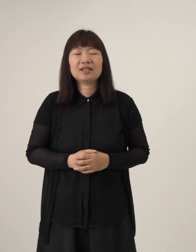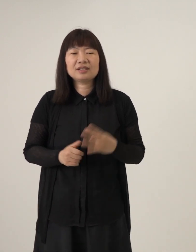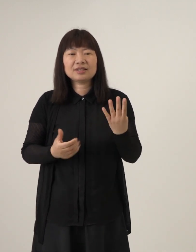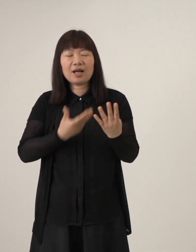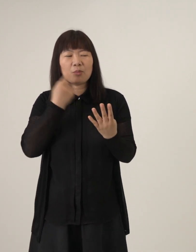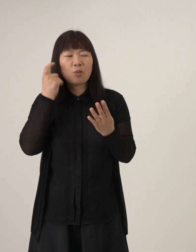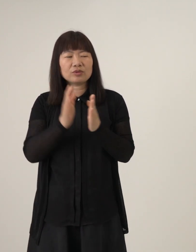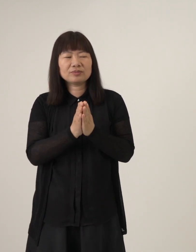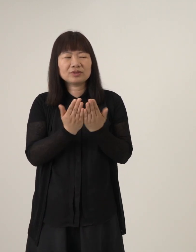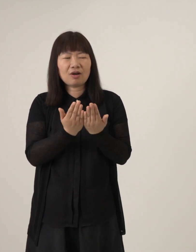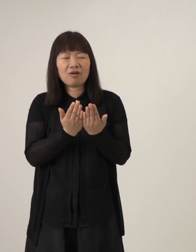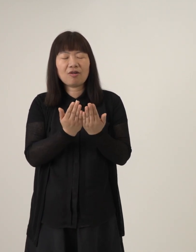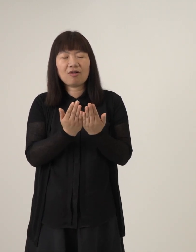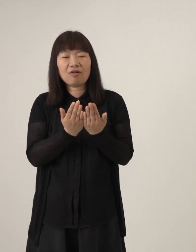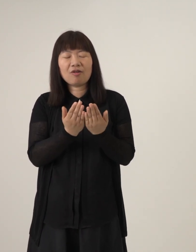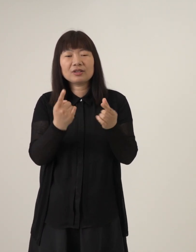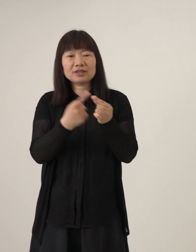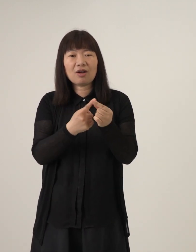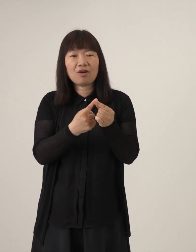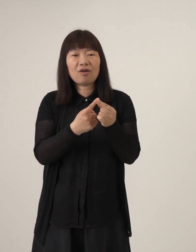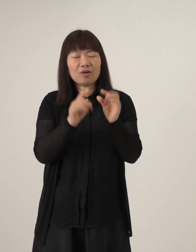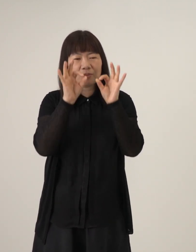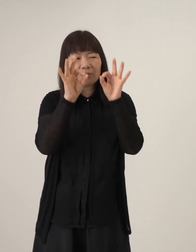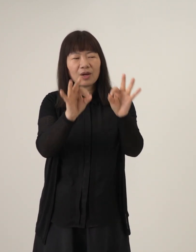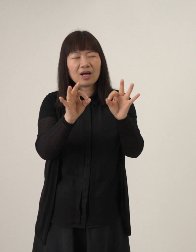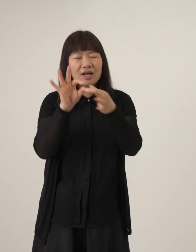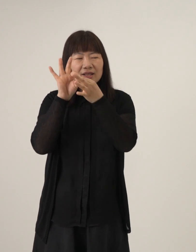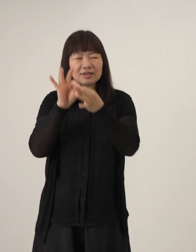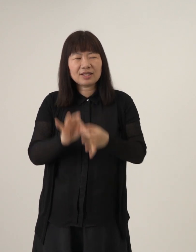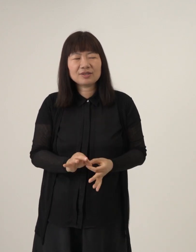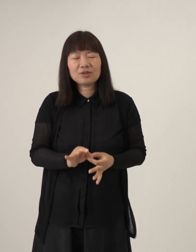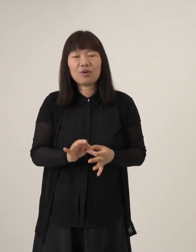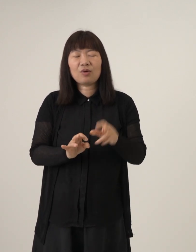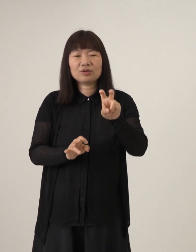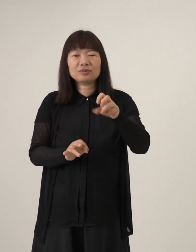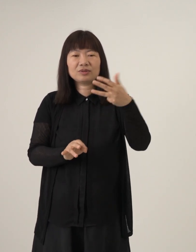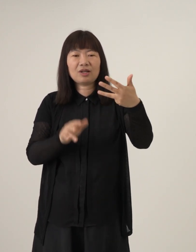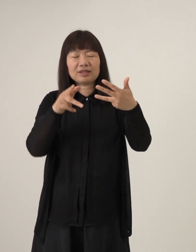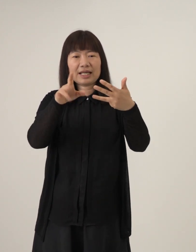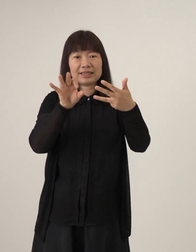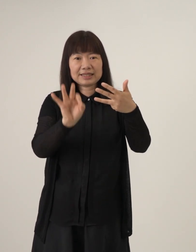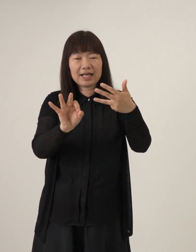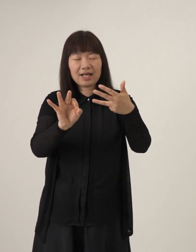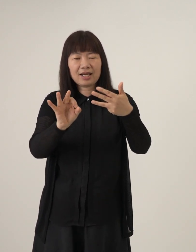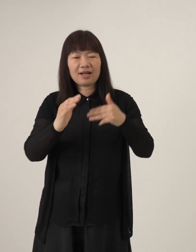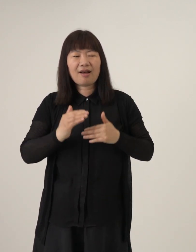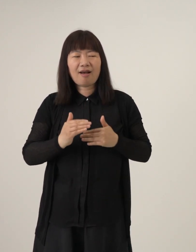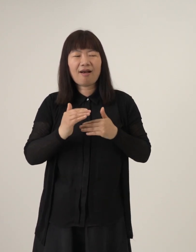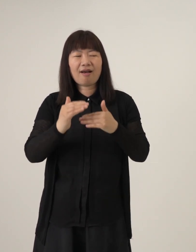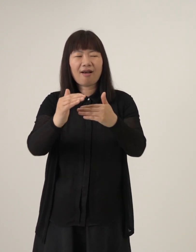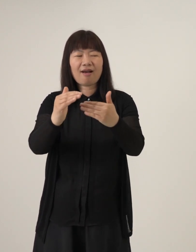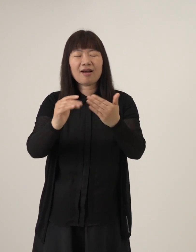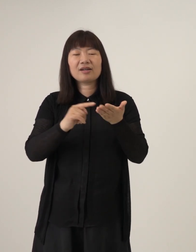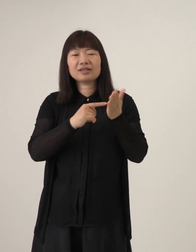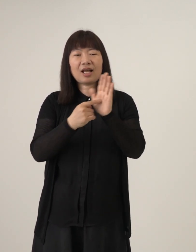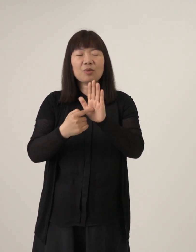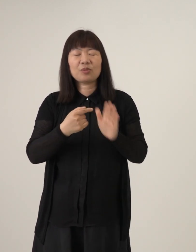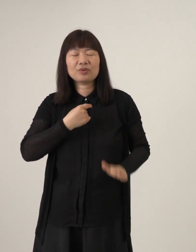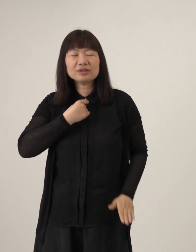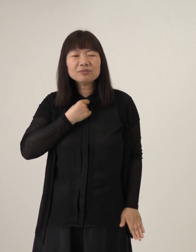사복음서의 첫 책을 통해서 내내 28장에 걸쳐 오롯이 드러내고